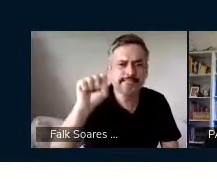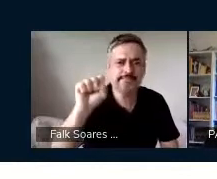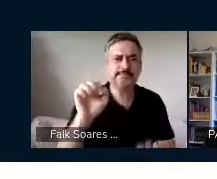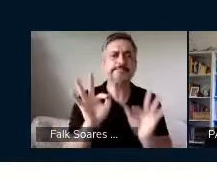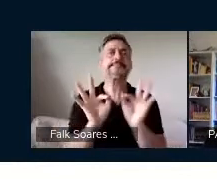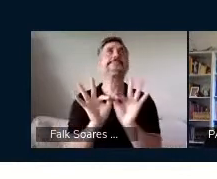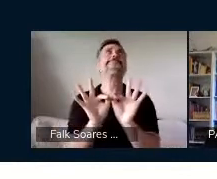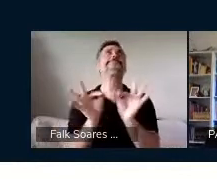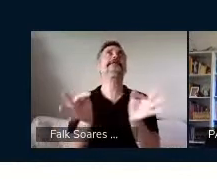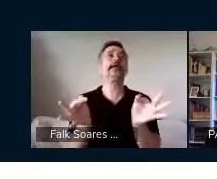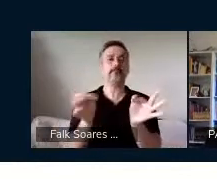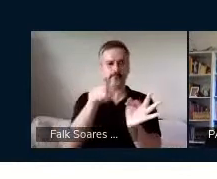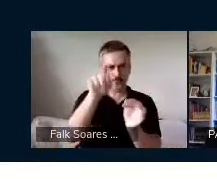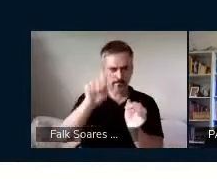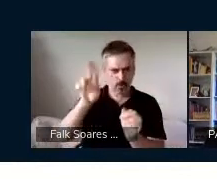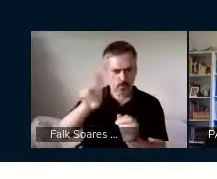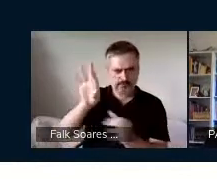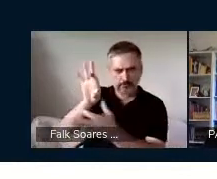sujeito